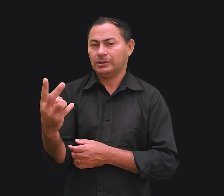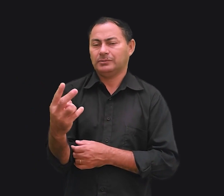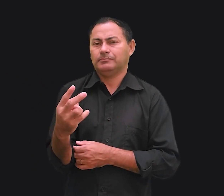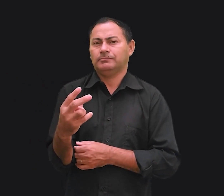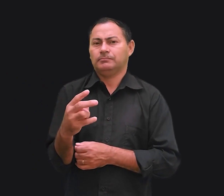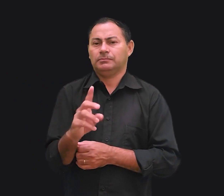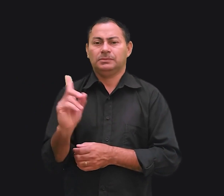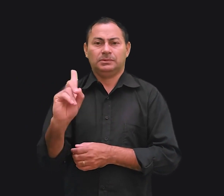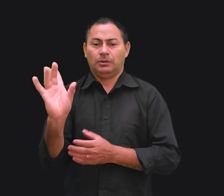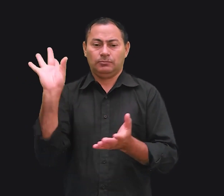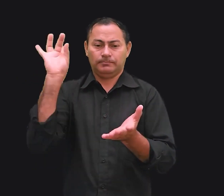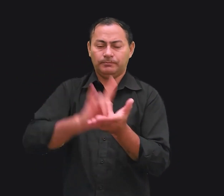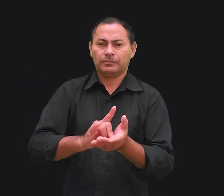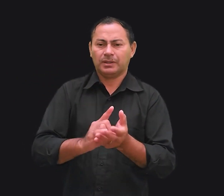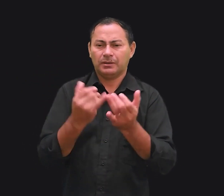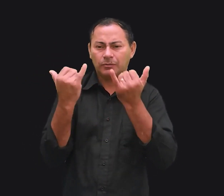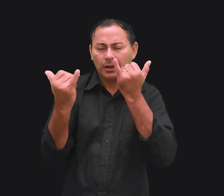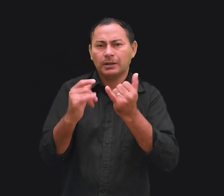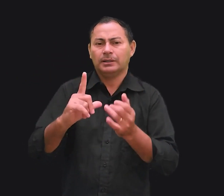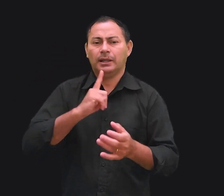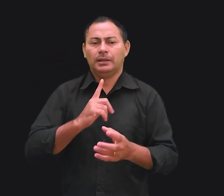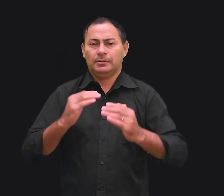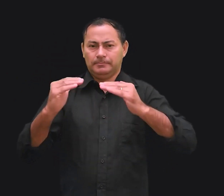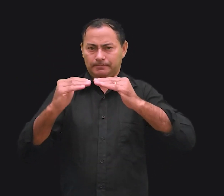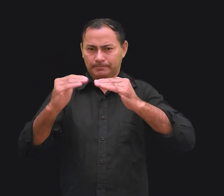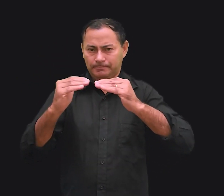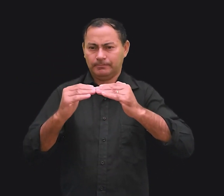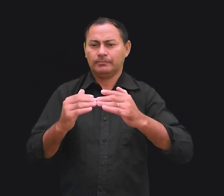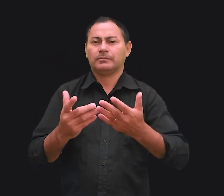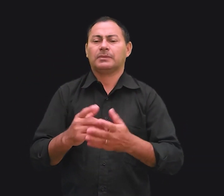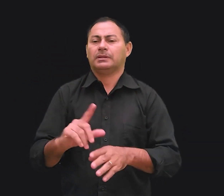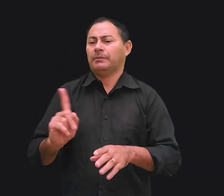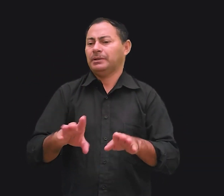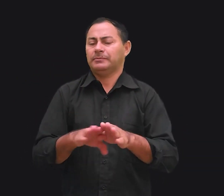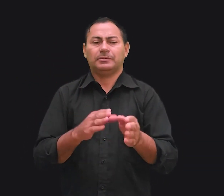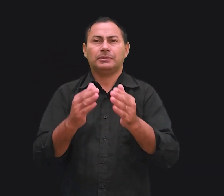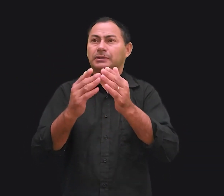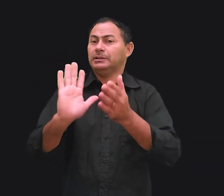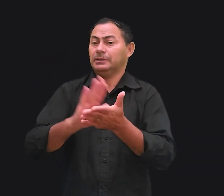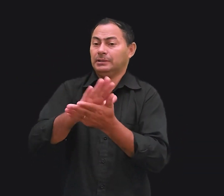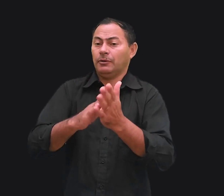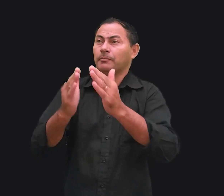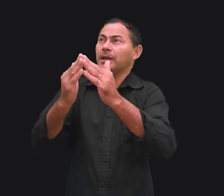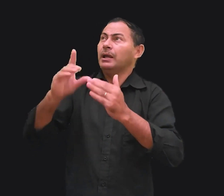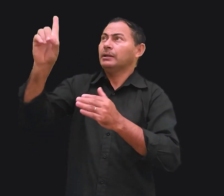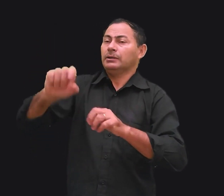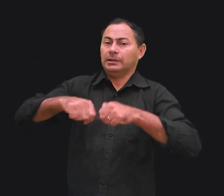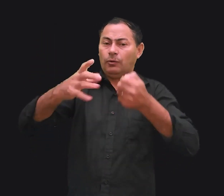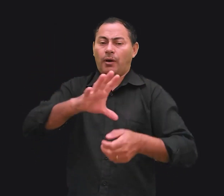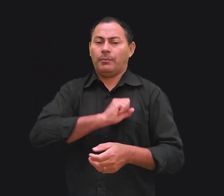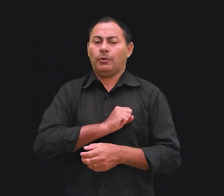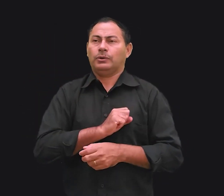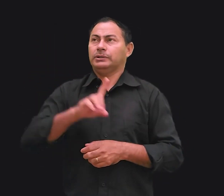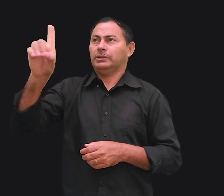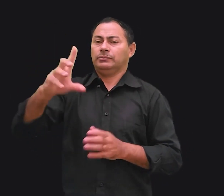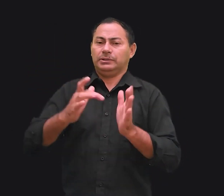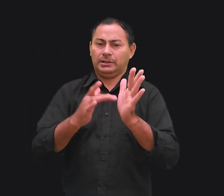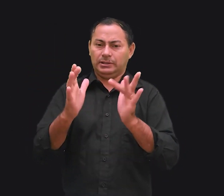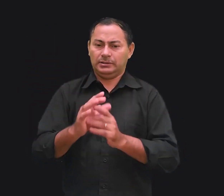dois não solidificam aqueles pontos onde há compatibilidade e não estão pedindo a Deus que lhes dê o amor sobrenatural de